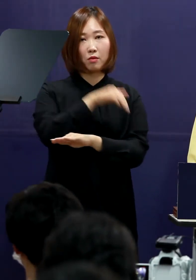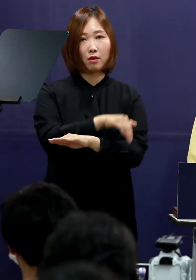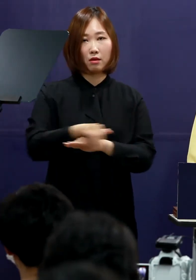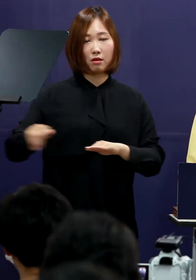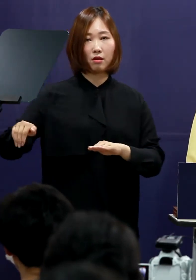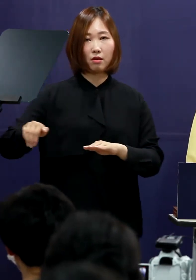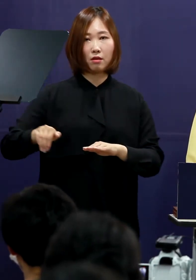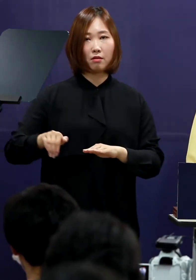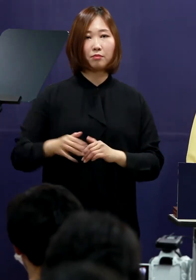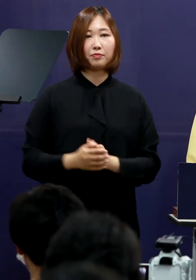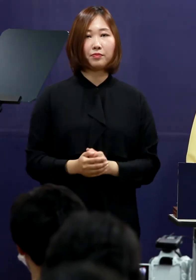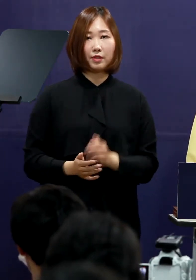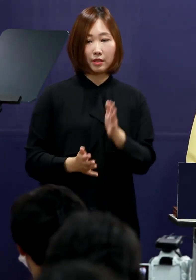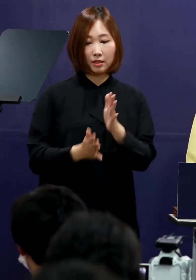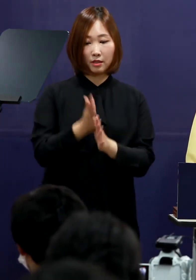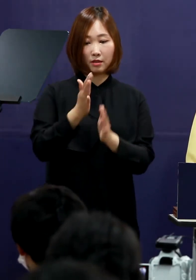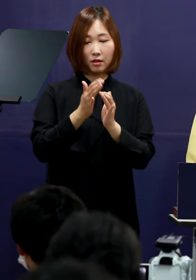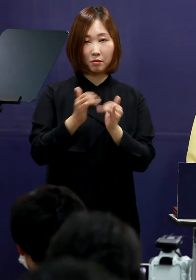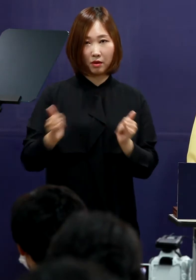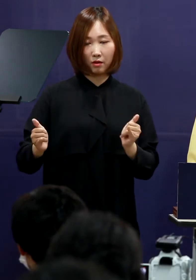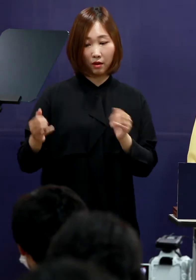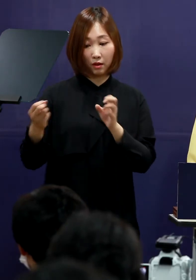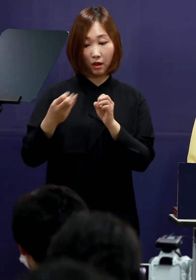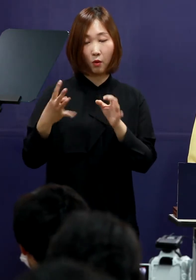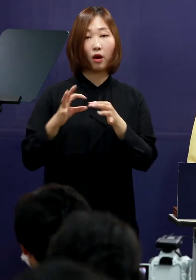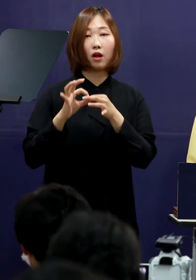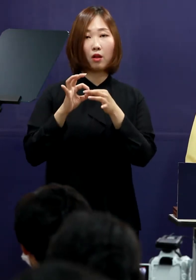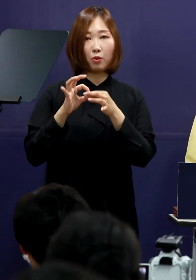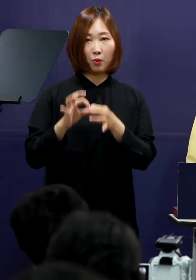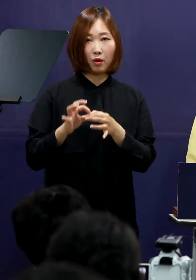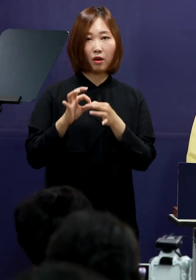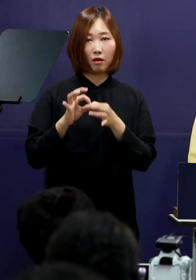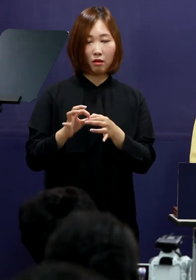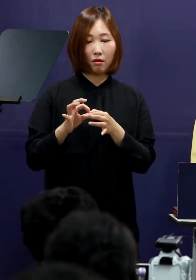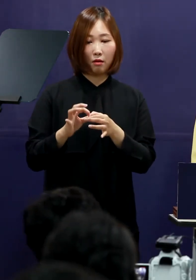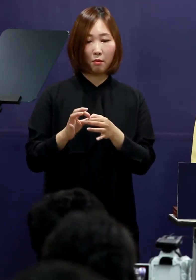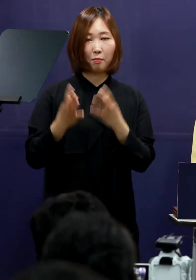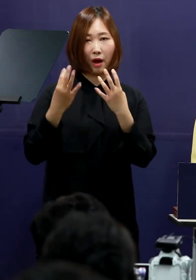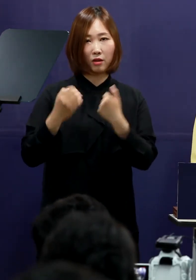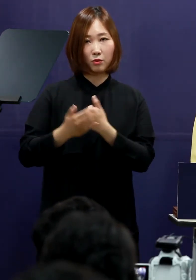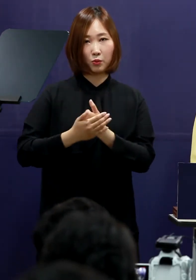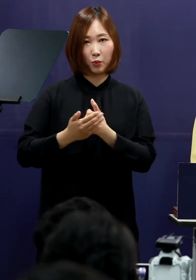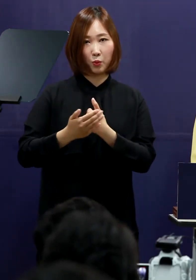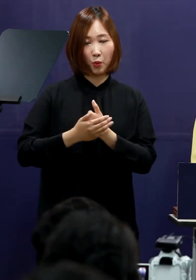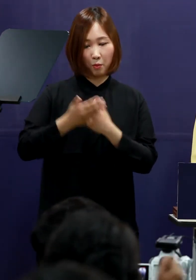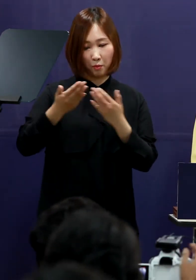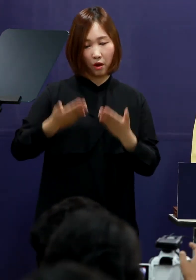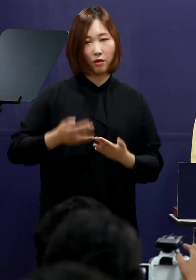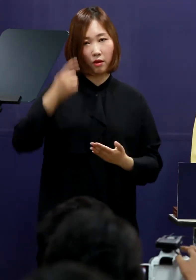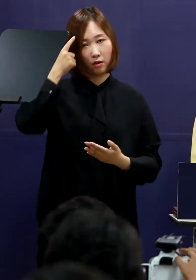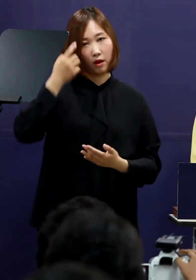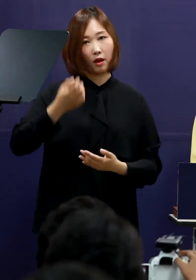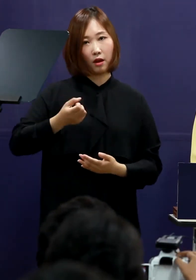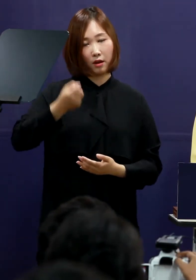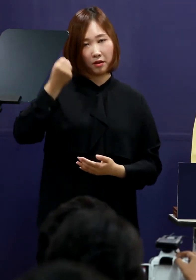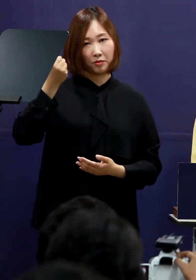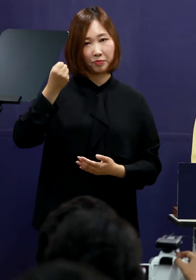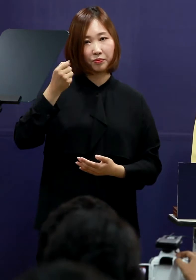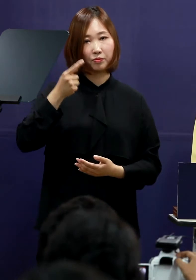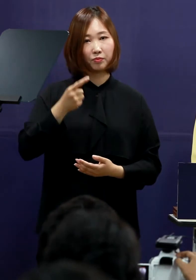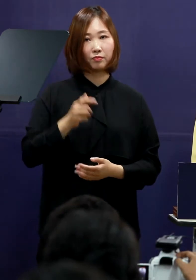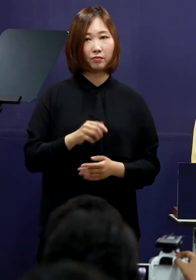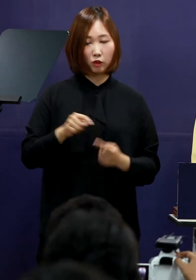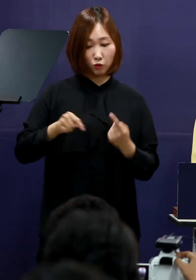여러 가지 많은 도움을 얻었다고 생각을 합니다. 앞으로도 민선 3기 후반의 시정 운영에